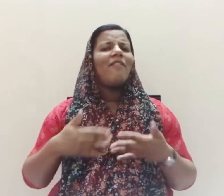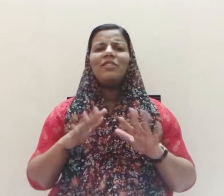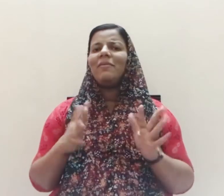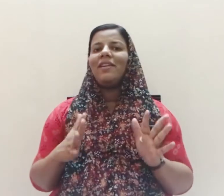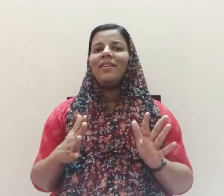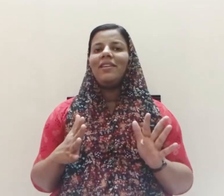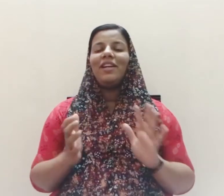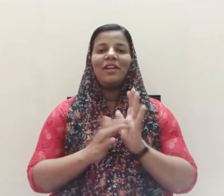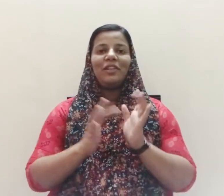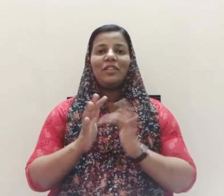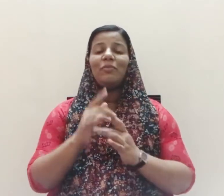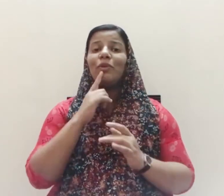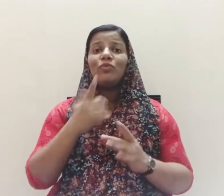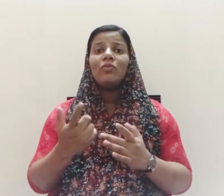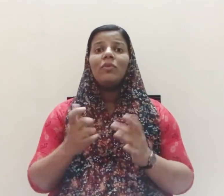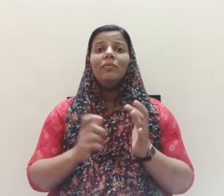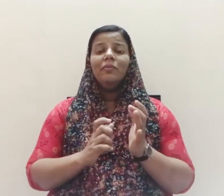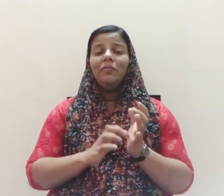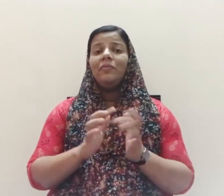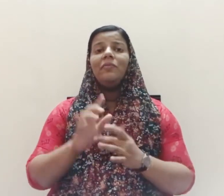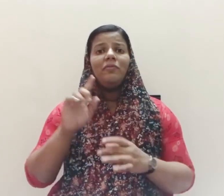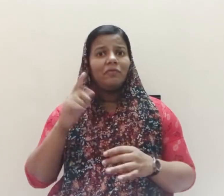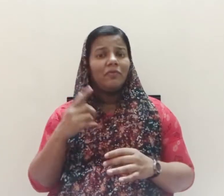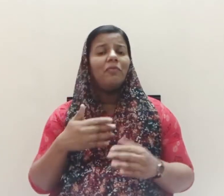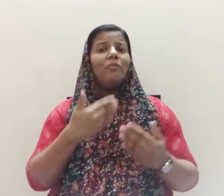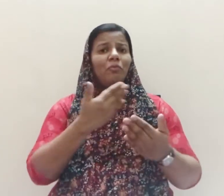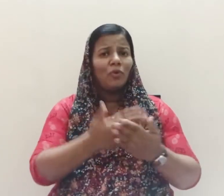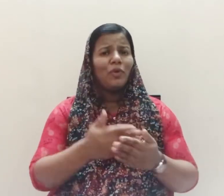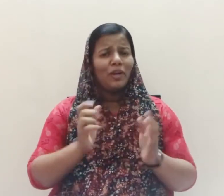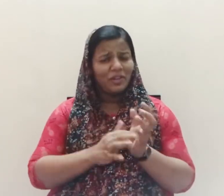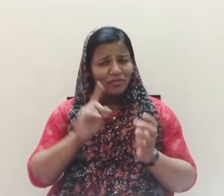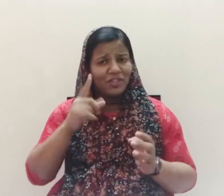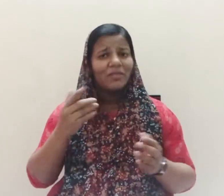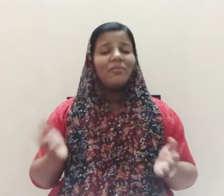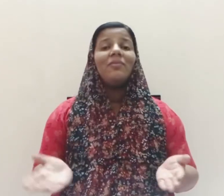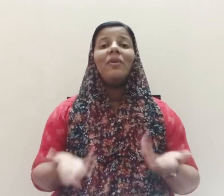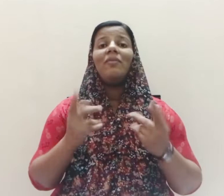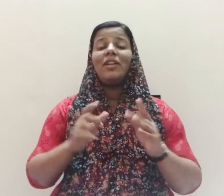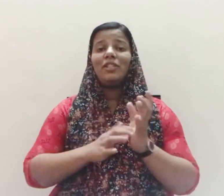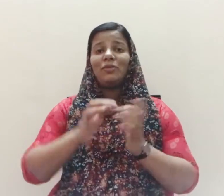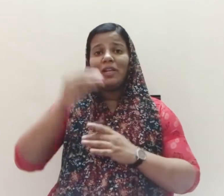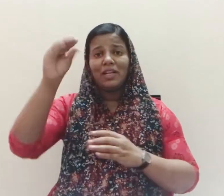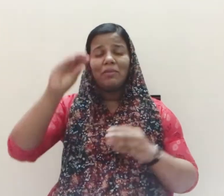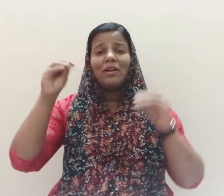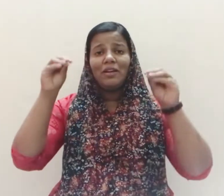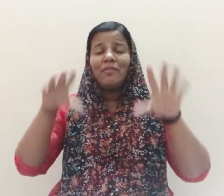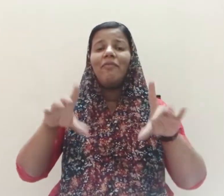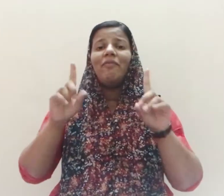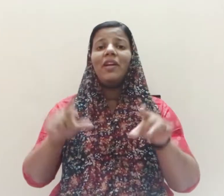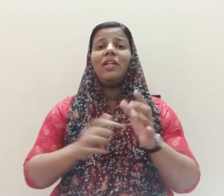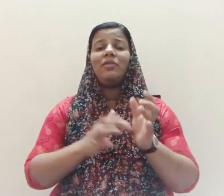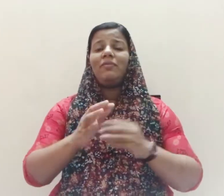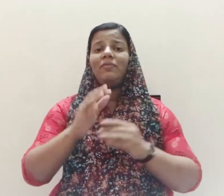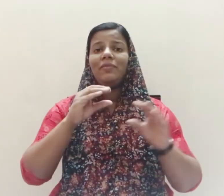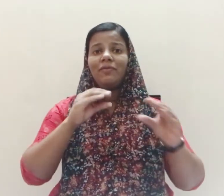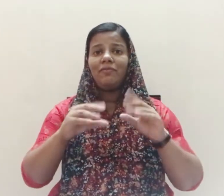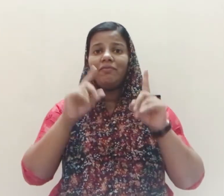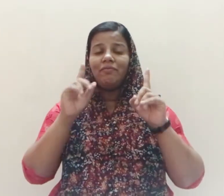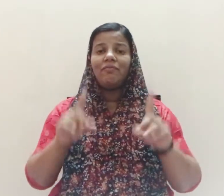കർത്താവേ, അങ്ങ് എന്നോട് പറഞ്ഞ അങ്ങ് പോകാമെന്നാണല്ലോ, അങ്ങ് തന്നെ പോയാട്ടെ, അങ്ങയുടെ കൃപ അവിടെ വ്യാപരിക്കട്ടെ, അങ്ങയുടെ ഇടപെടൽ അവിടെ ഉണ്ടാകട്ടെ എന്ന് നമ്മൾ